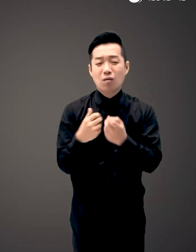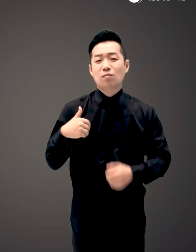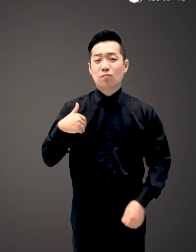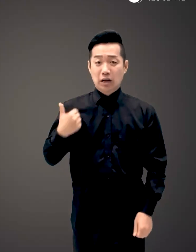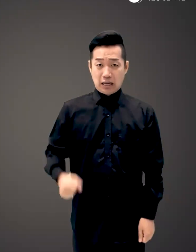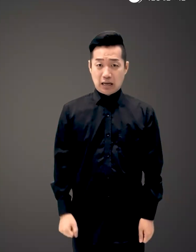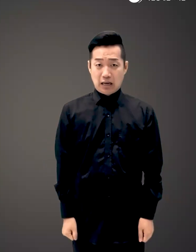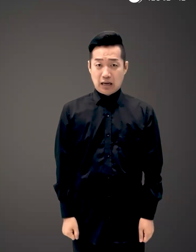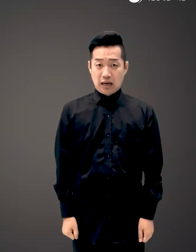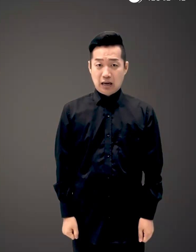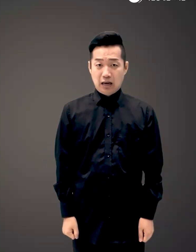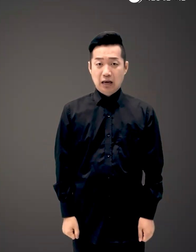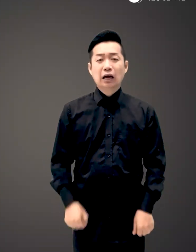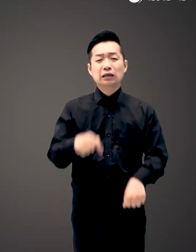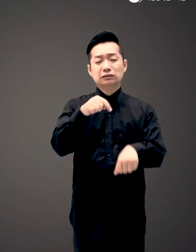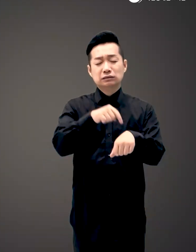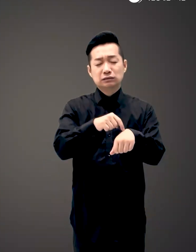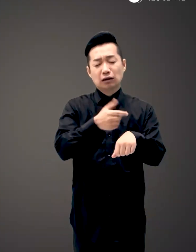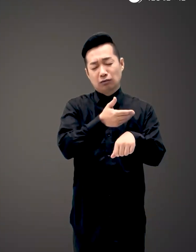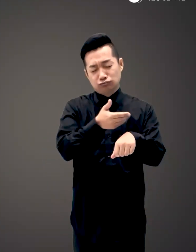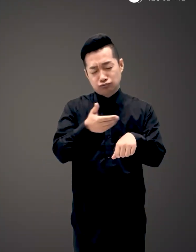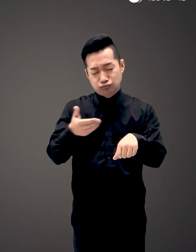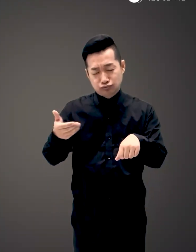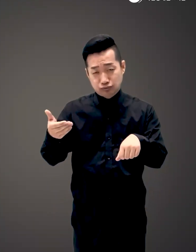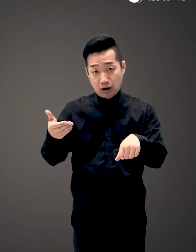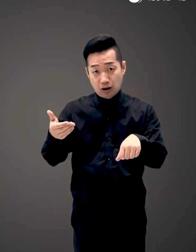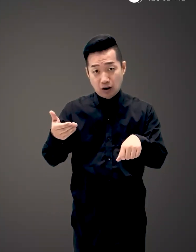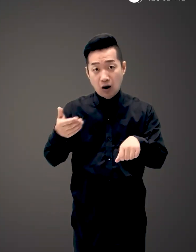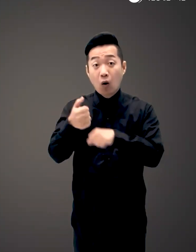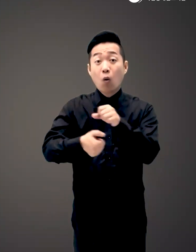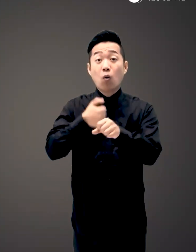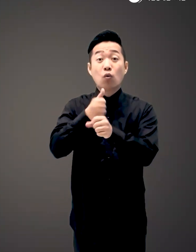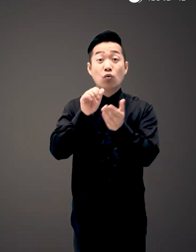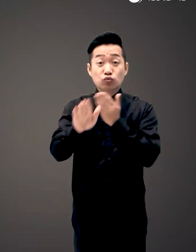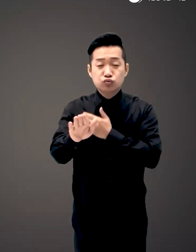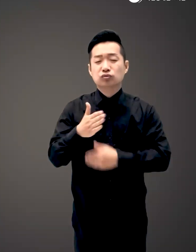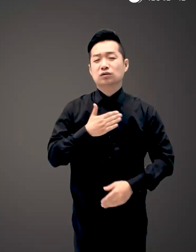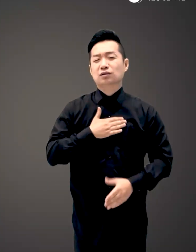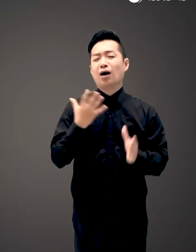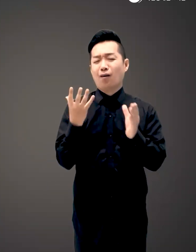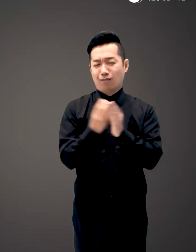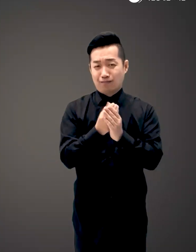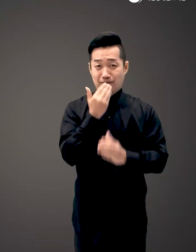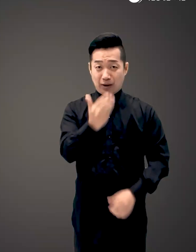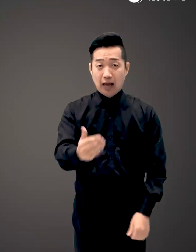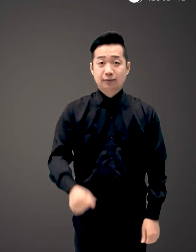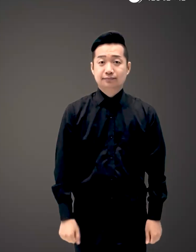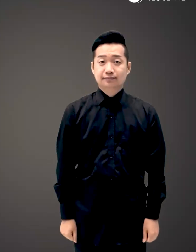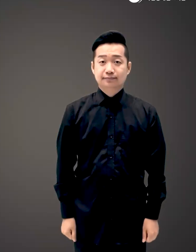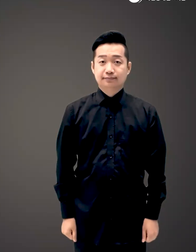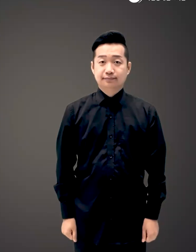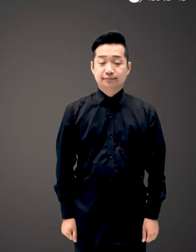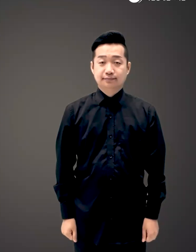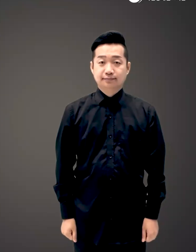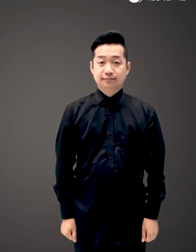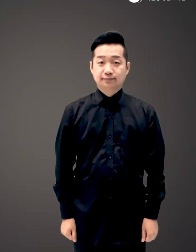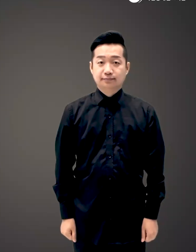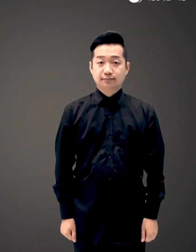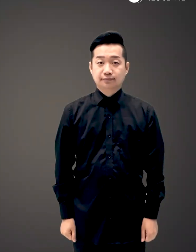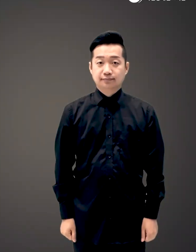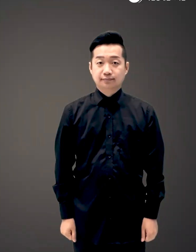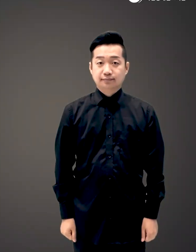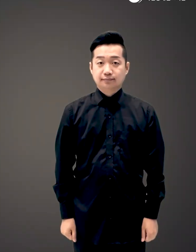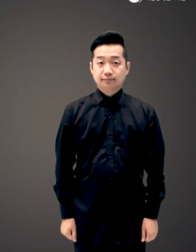거예요. 그런 속에서 세월을 보냈죠. 그로부터 한 50년 후에 제가 완성할 수가 있었습니다.